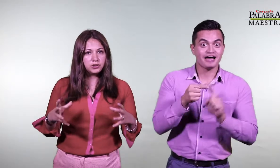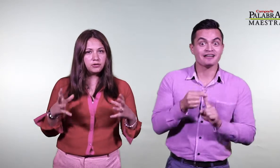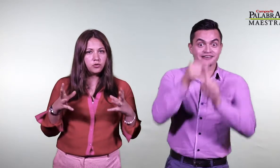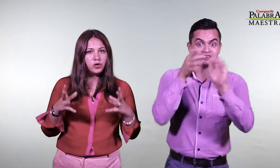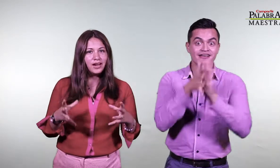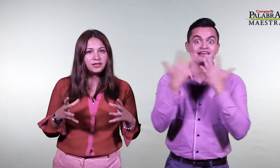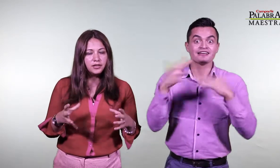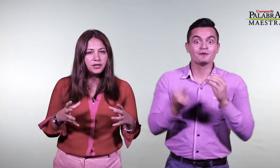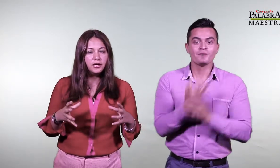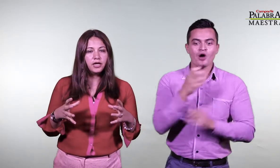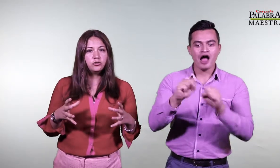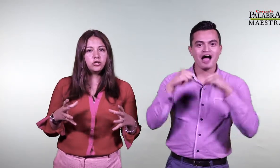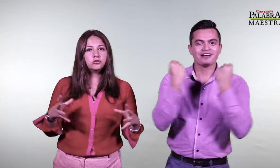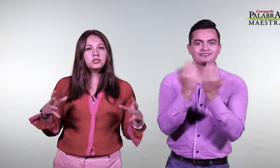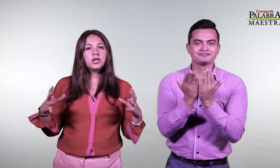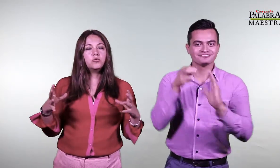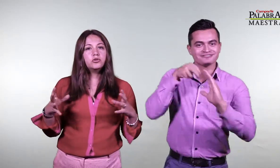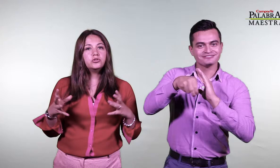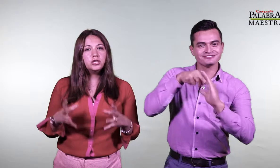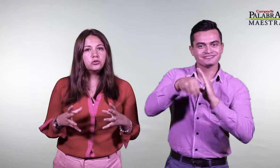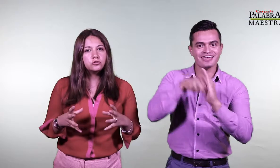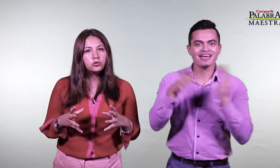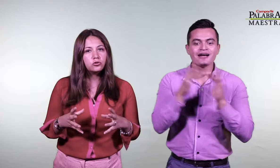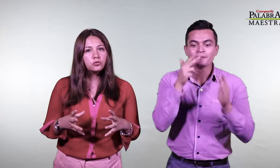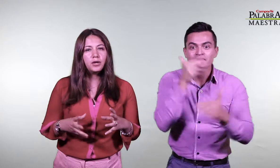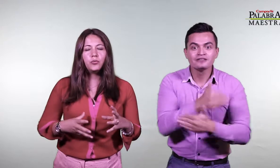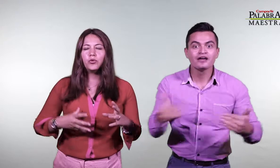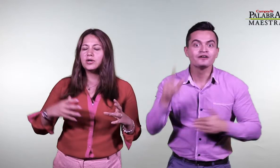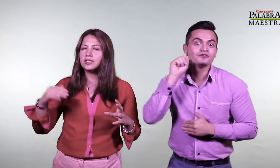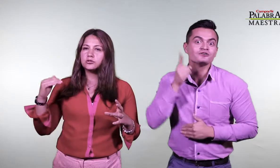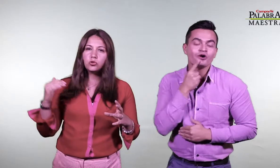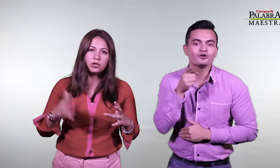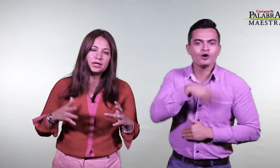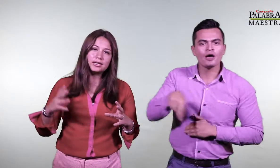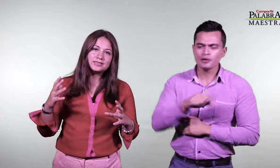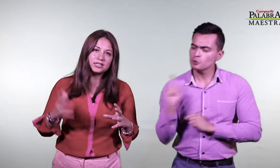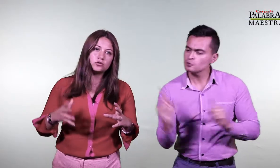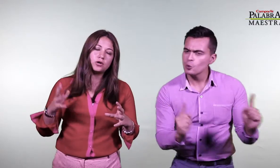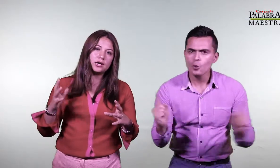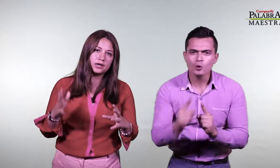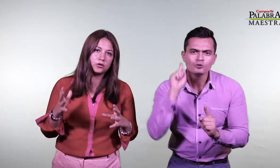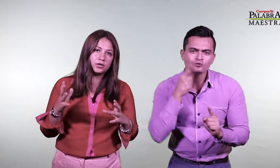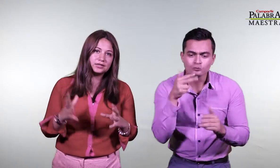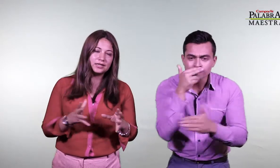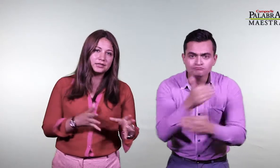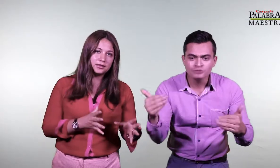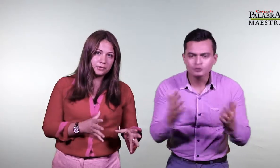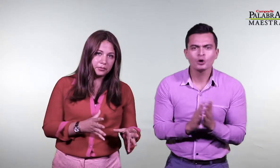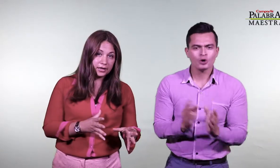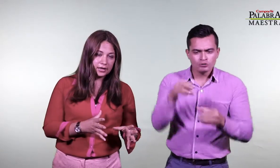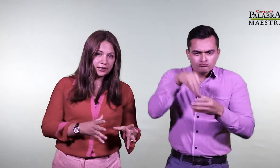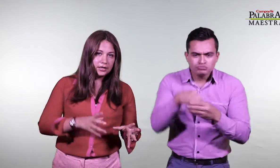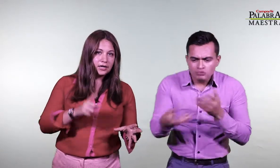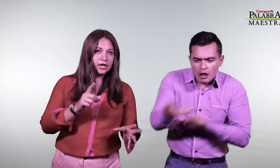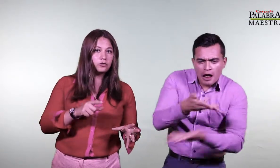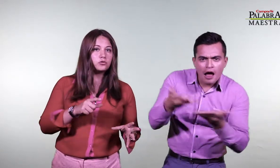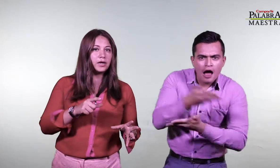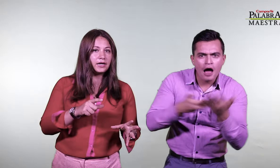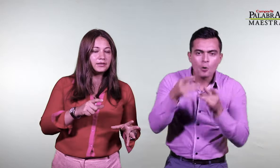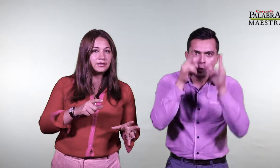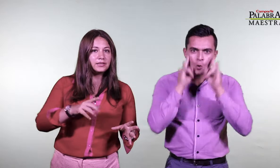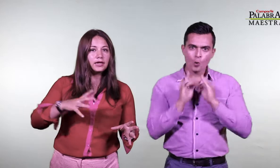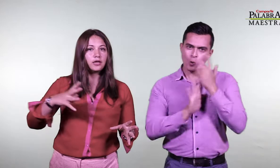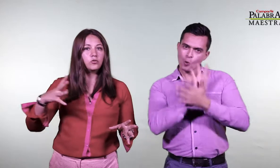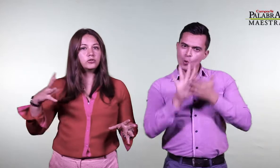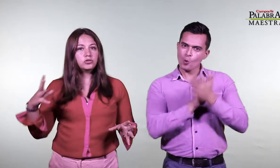aula educativa, un jardín en donde concentramos los niños sordos para poder dar todo el acceso a la lengua de señas de temprana edad que nos